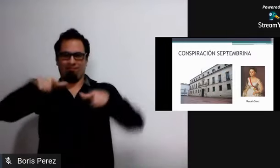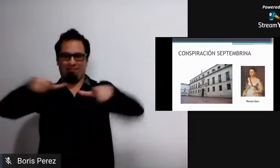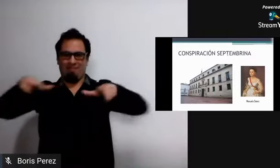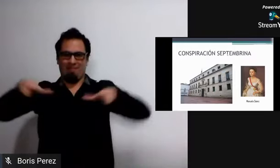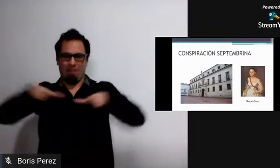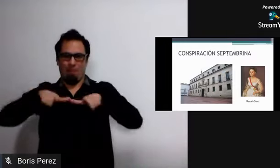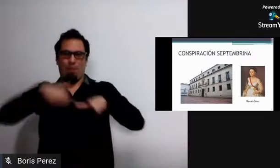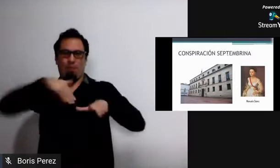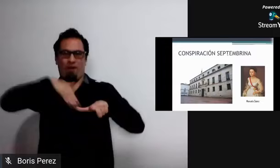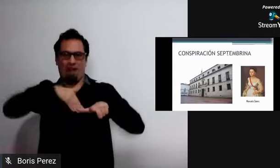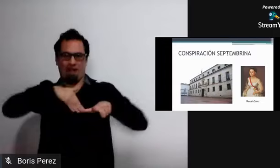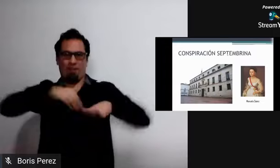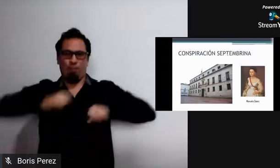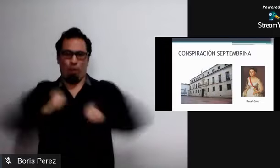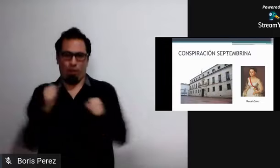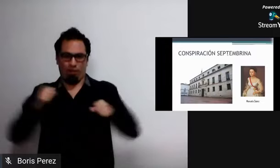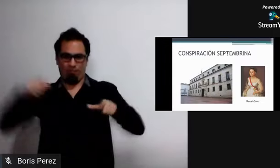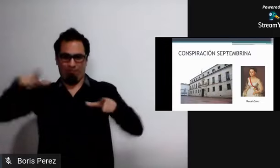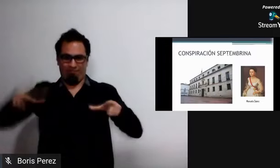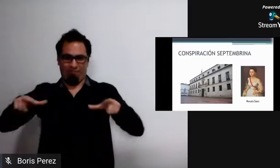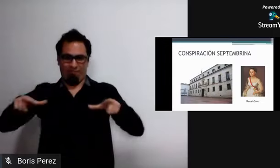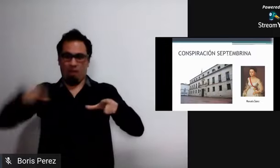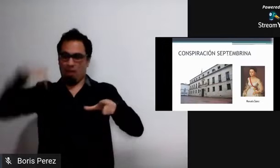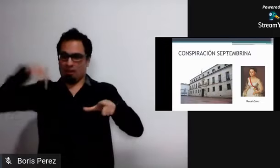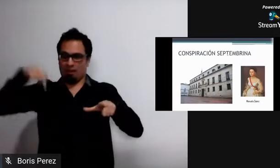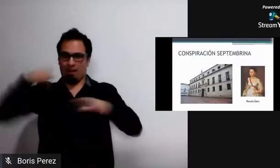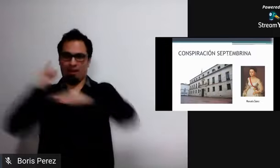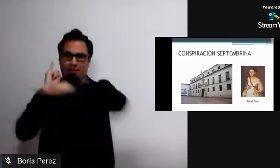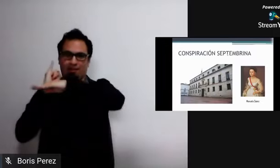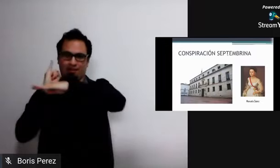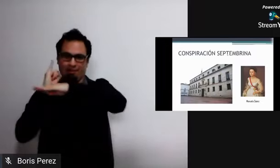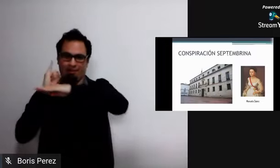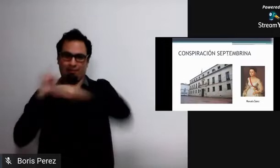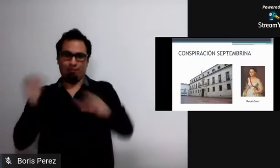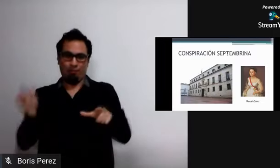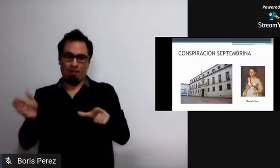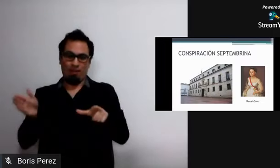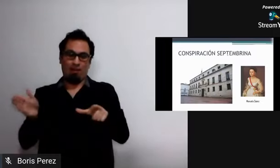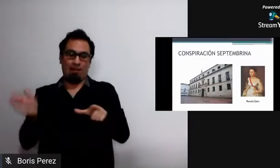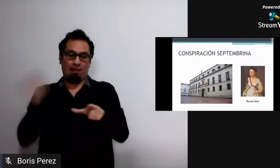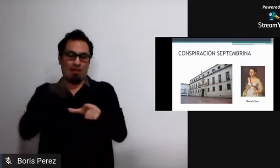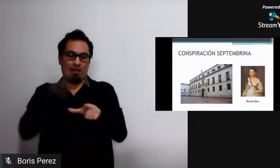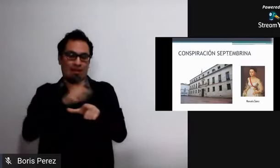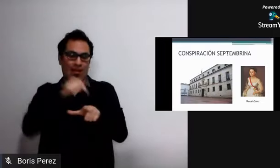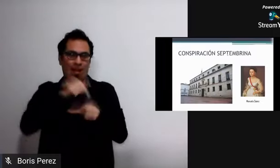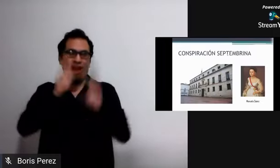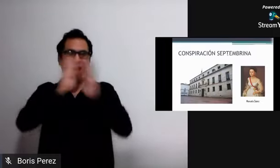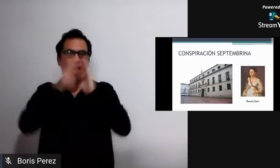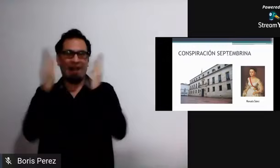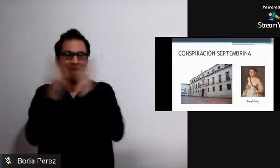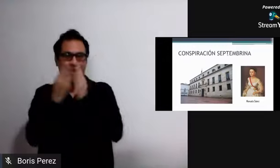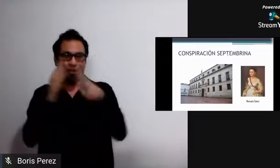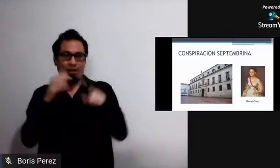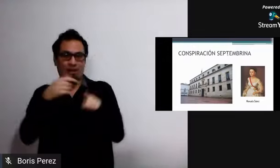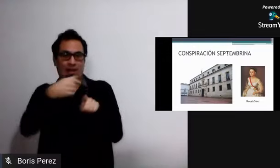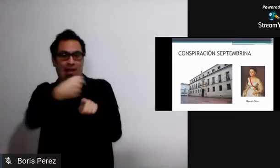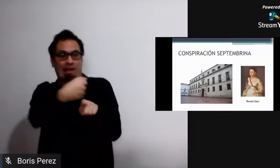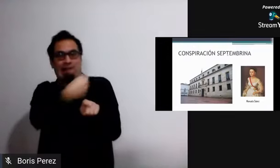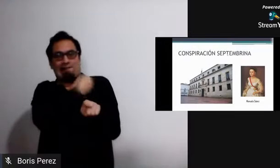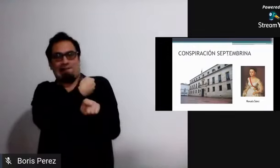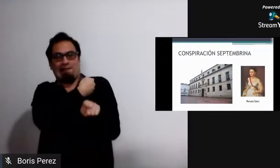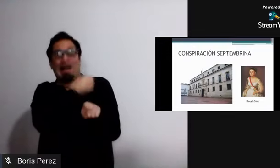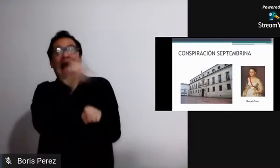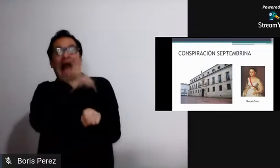ahorita. Está ubicada también en Bogotá, muy cerca a la iglesia,